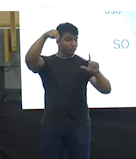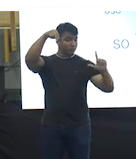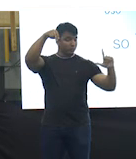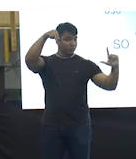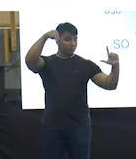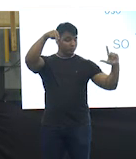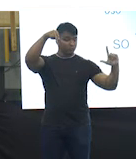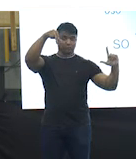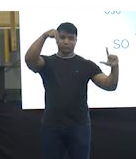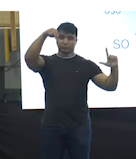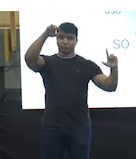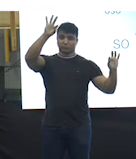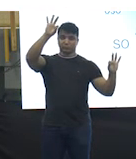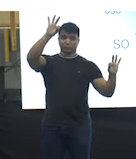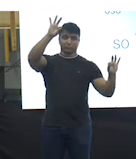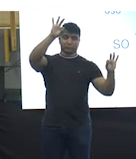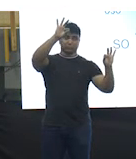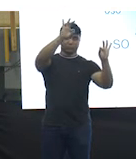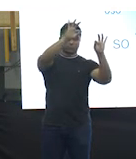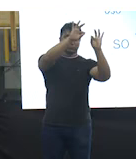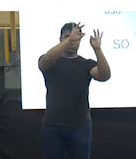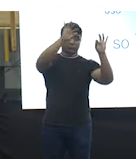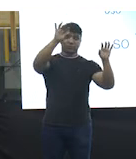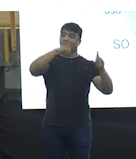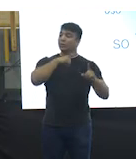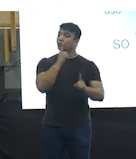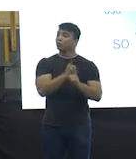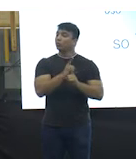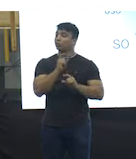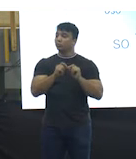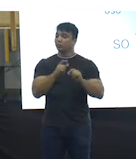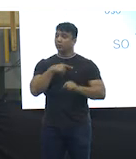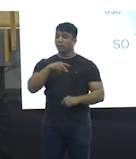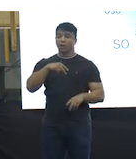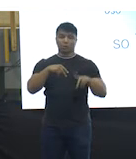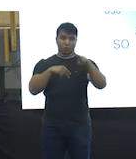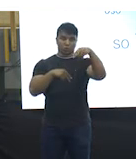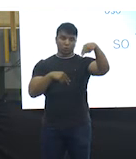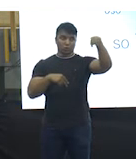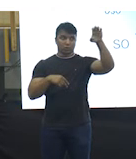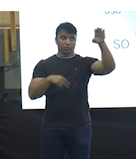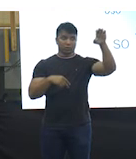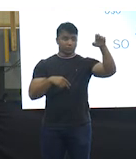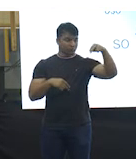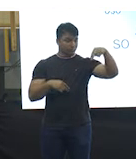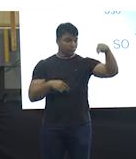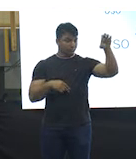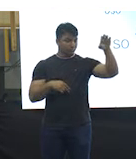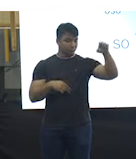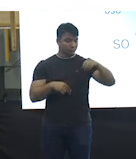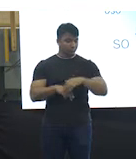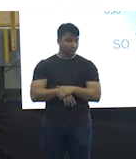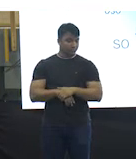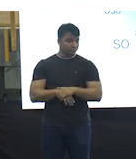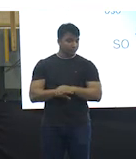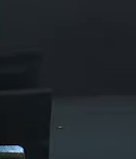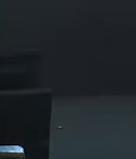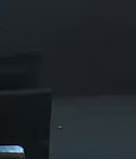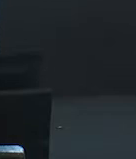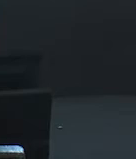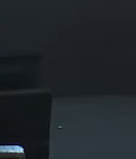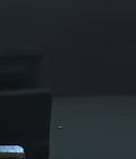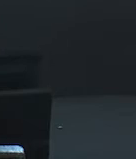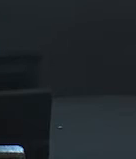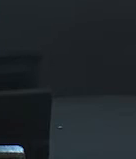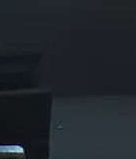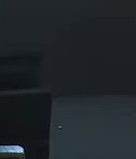uma linha. Lá para cima e lá para baixo. Você está definindo o nordeste, entre o norte e o leste, e o sudoeste,